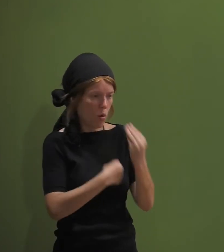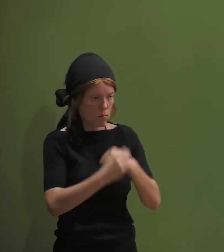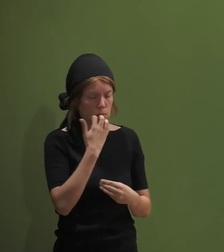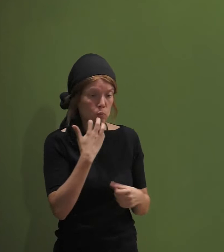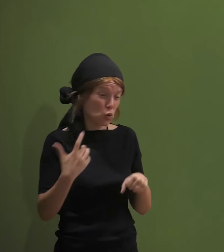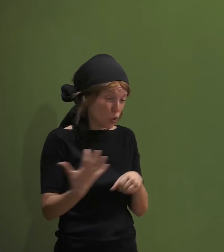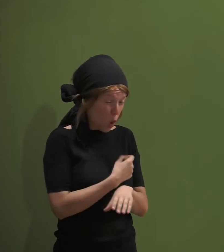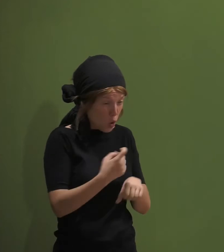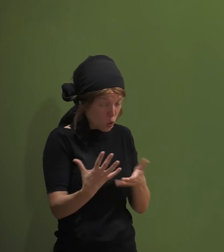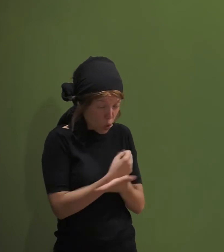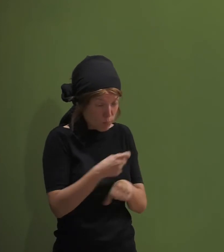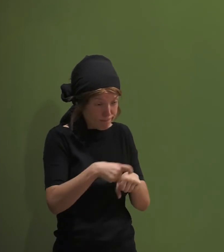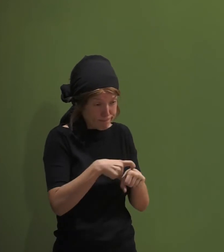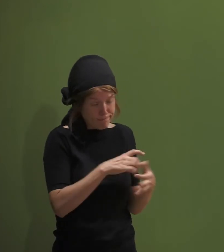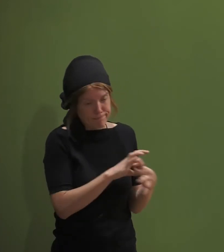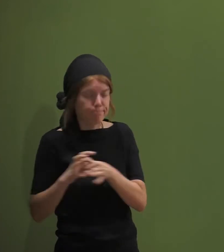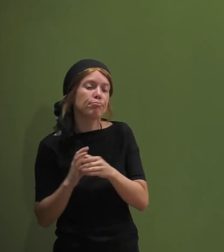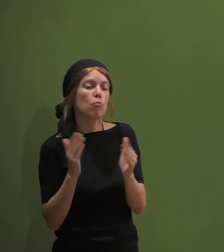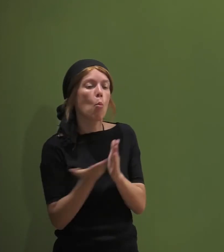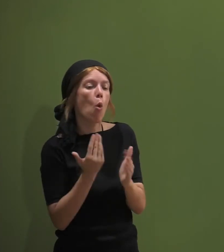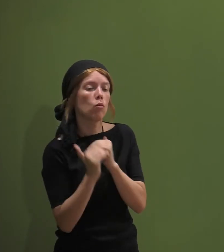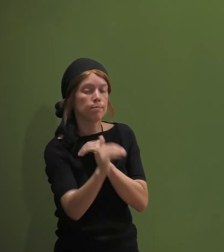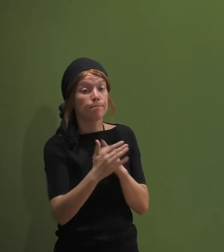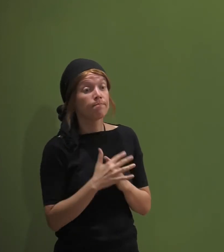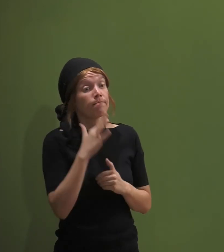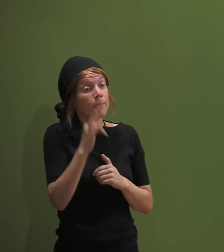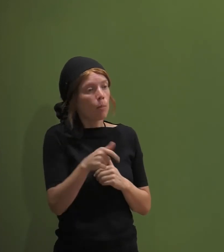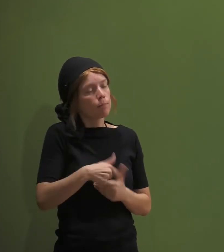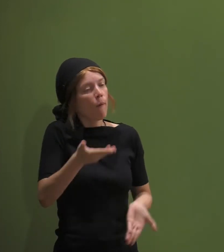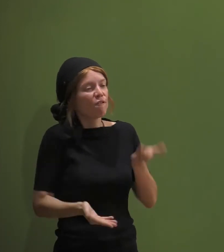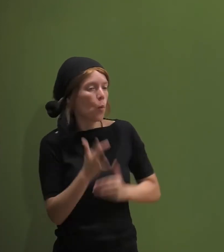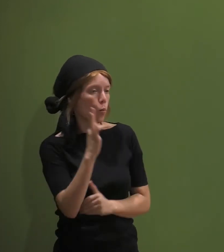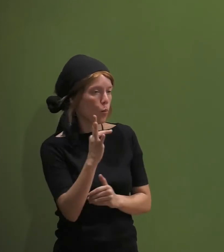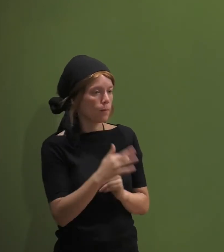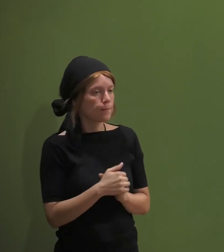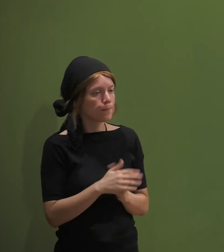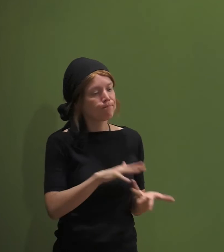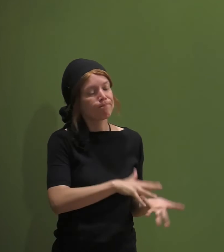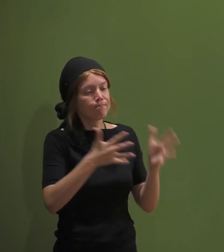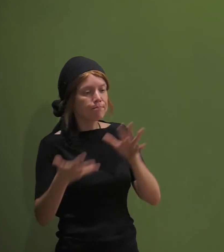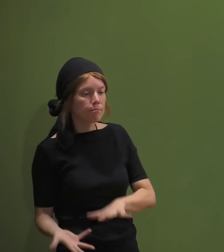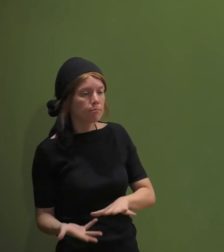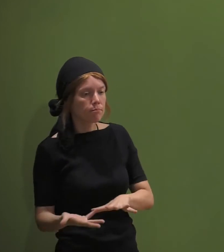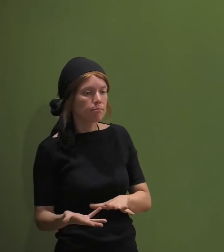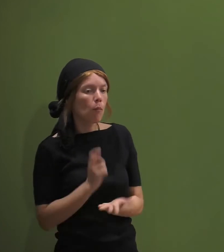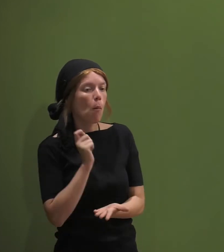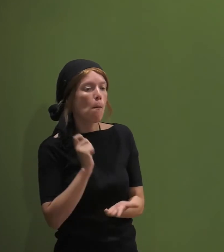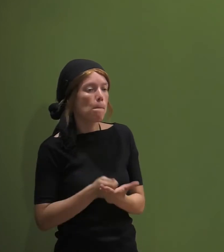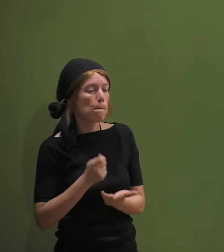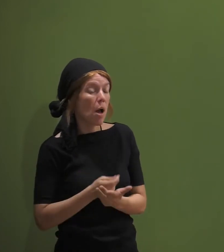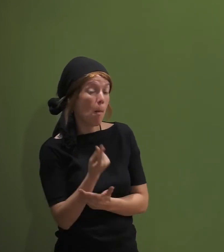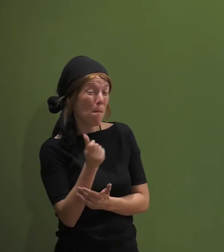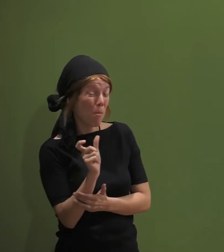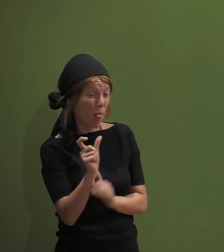aspectos todos ellos ligados a la producción sostenible. Además, esta valoración positiva se traduce en una disposición a pagar precios